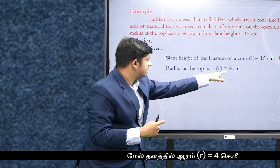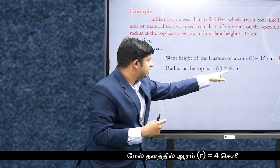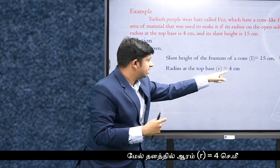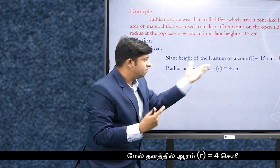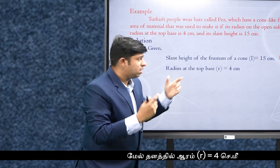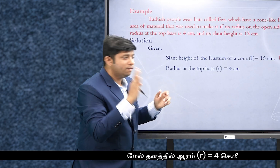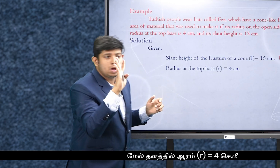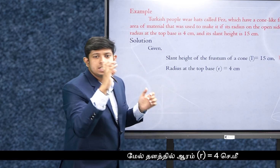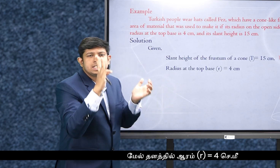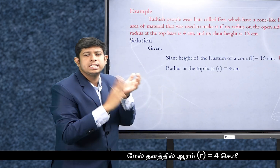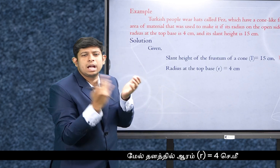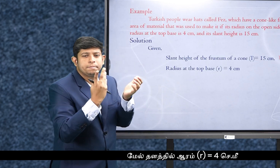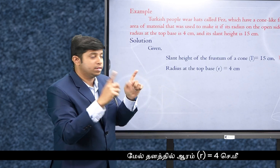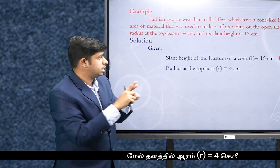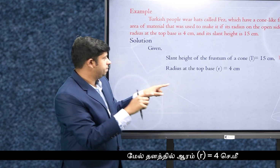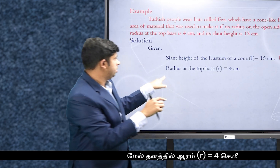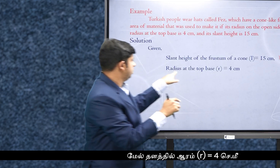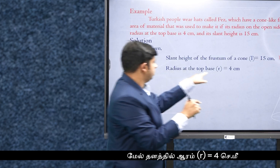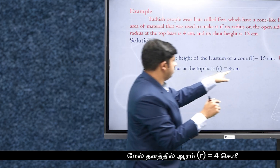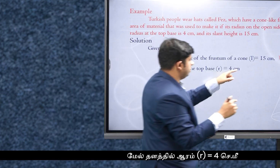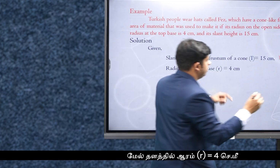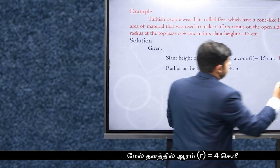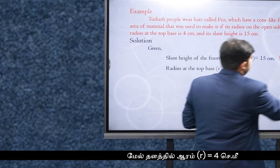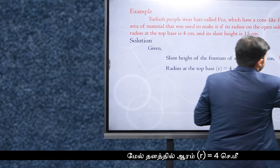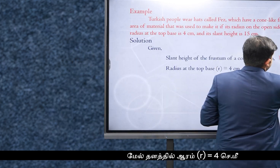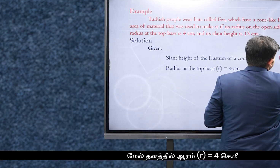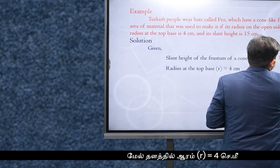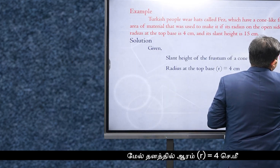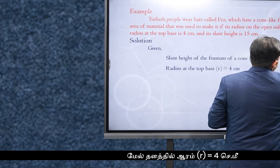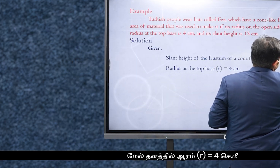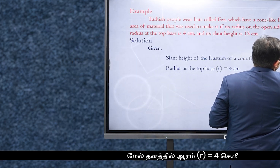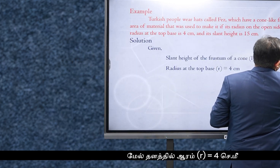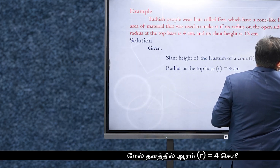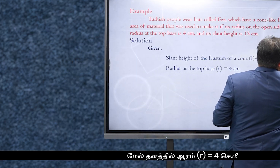மேல்தளத்தின் ஆரம், அதாவது ஆர் ஈடு 4 சென்டிமீட்டர்.